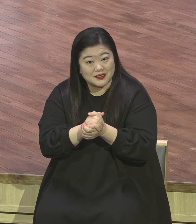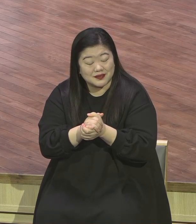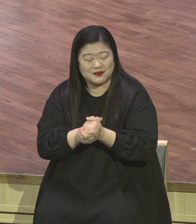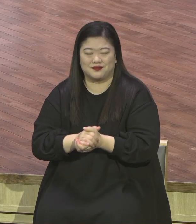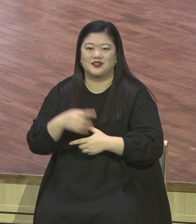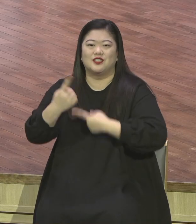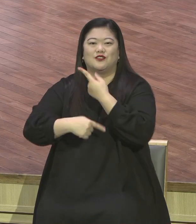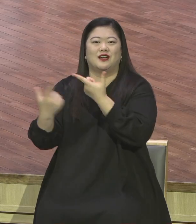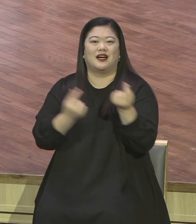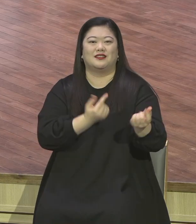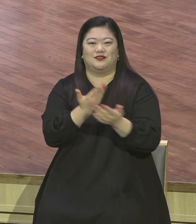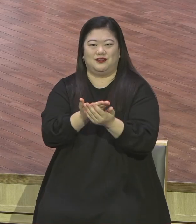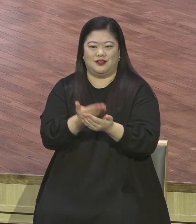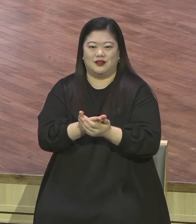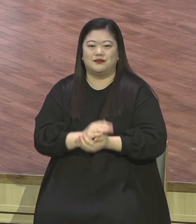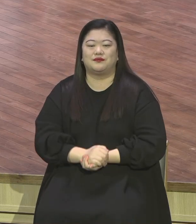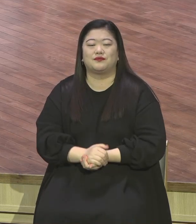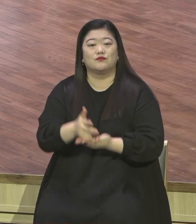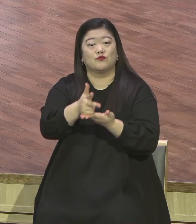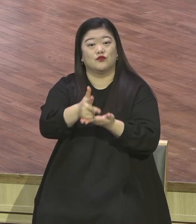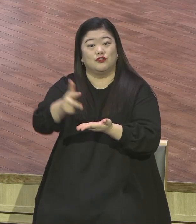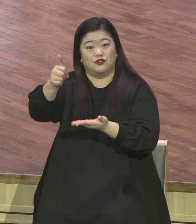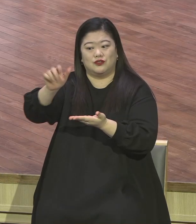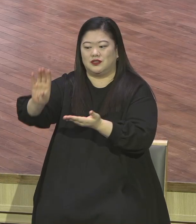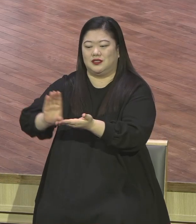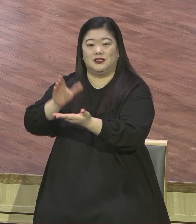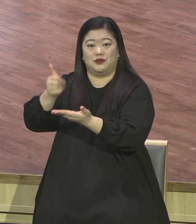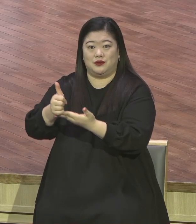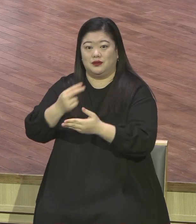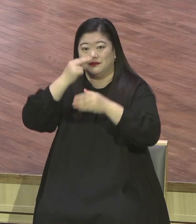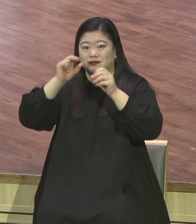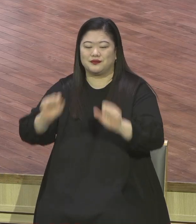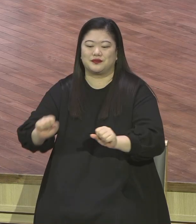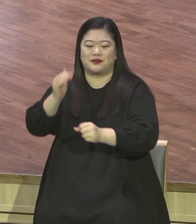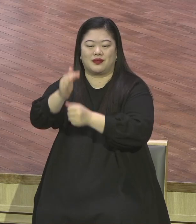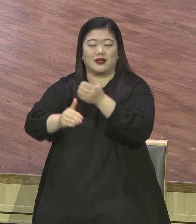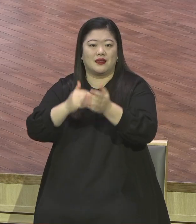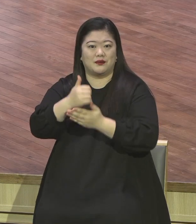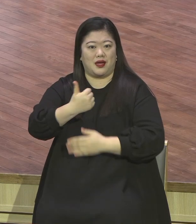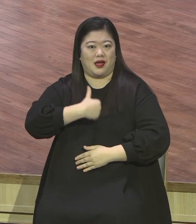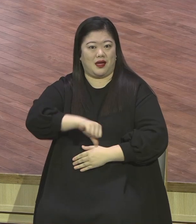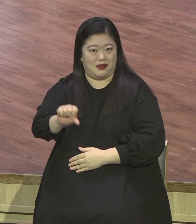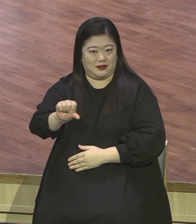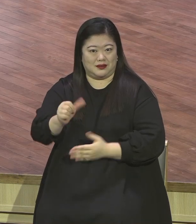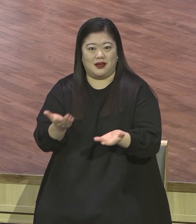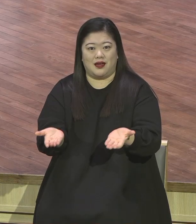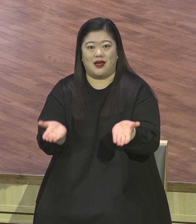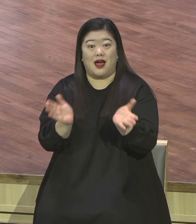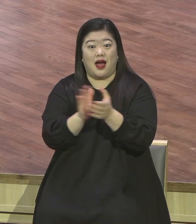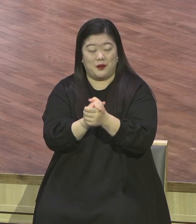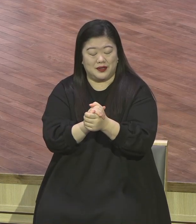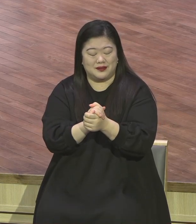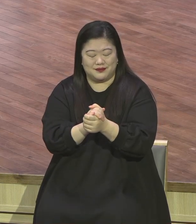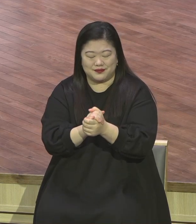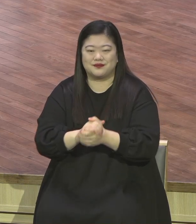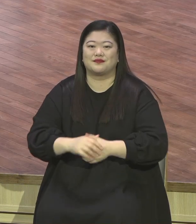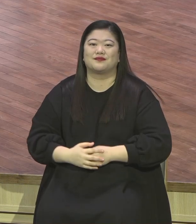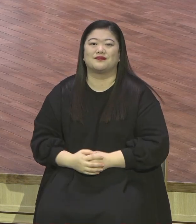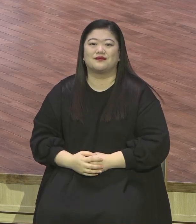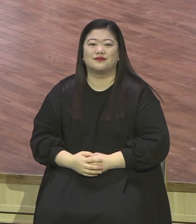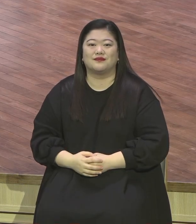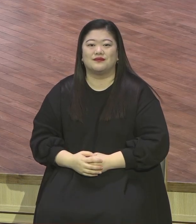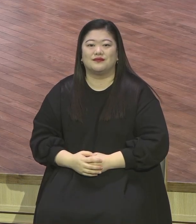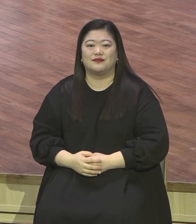신앙 고백합니다. 주는 그리스도시오. 살아계신 하나님의 아들이십니다. 아멘.